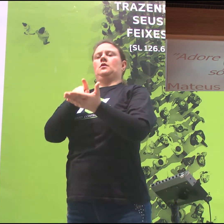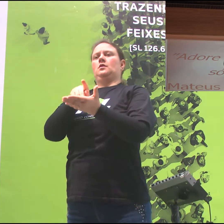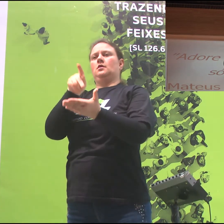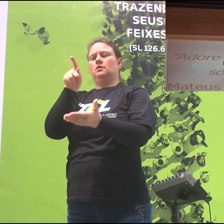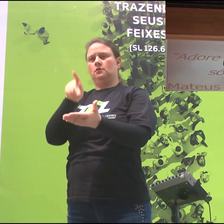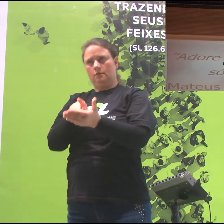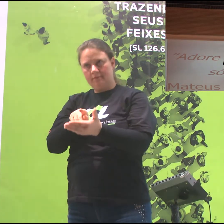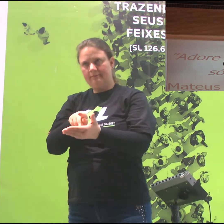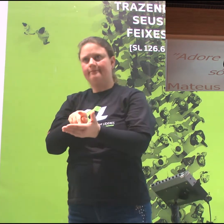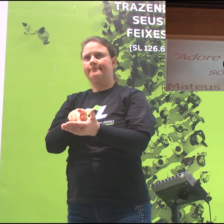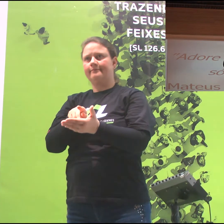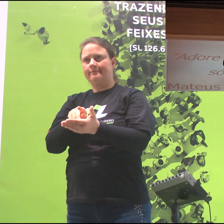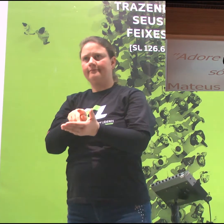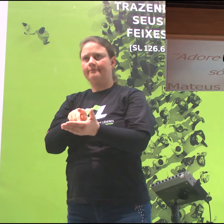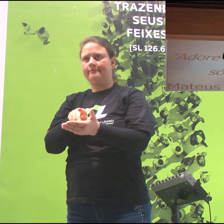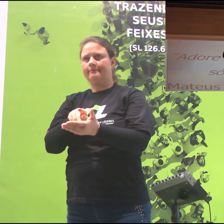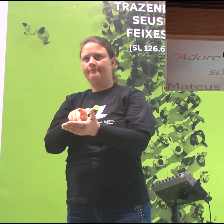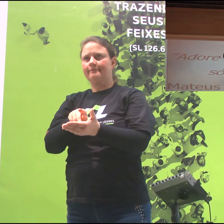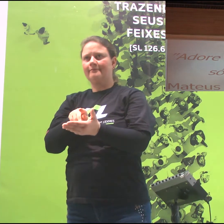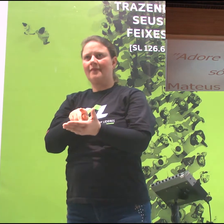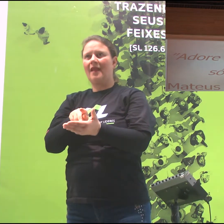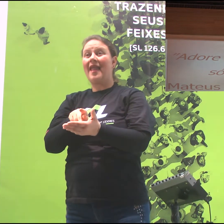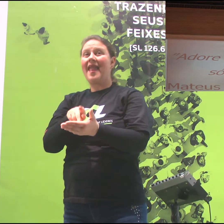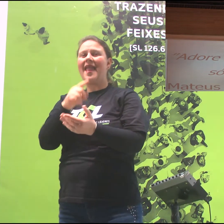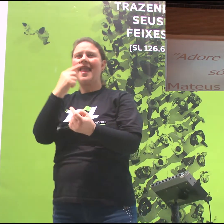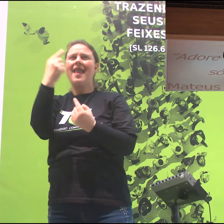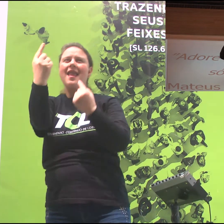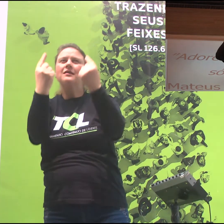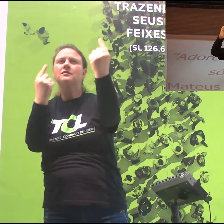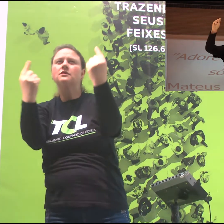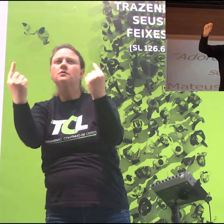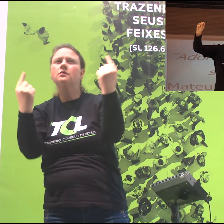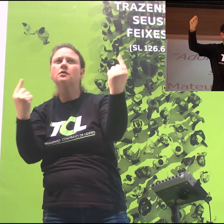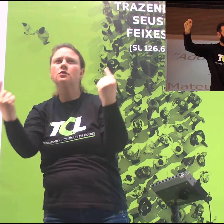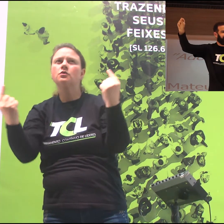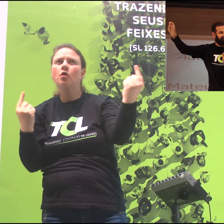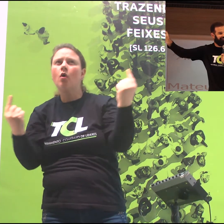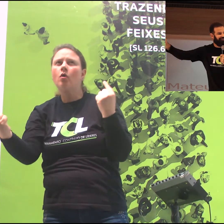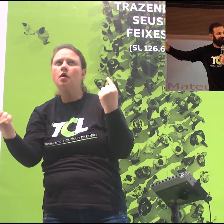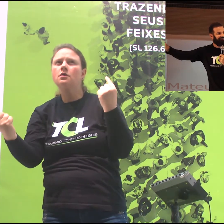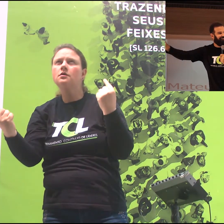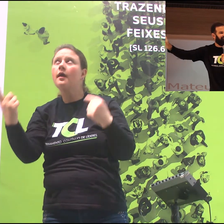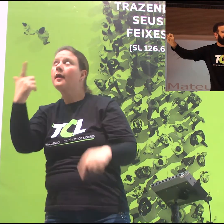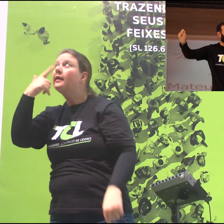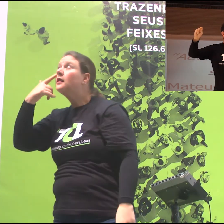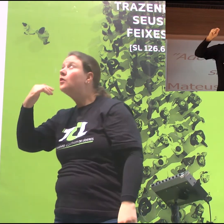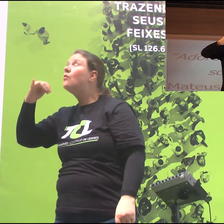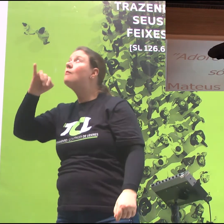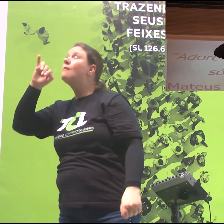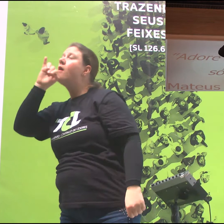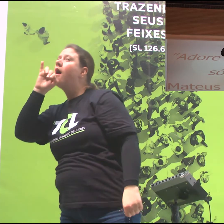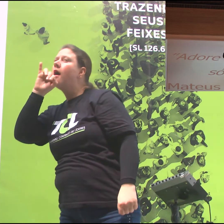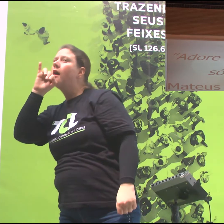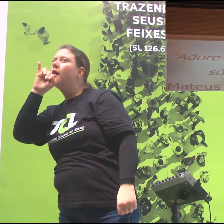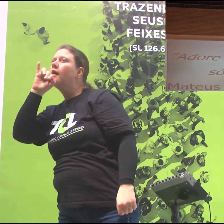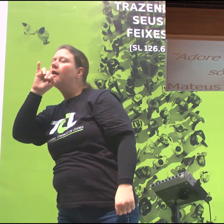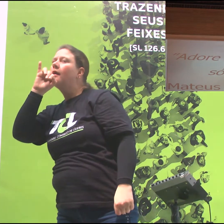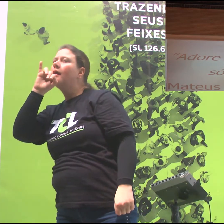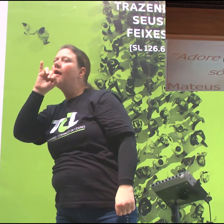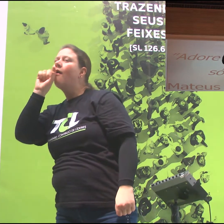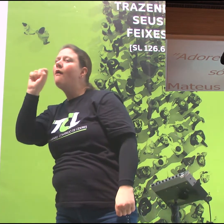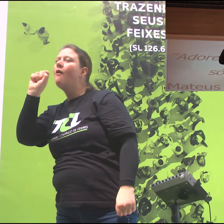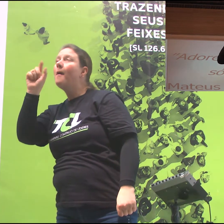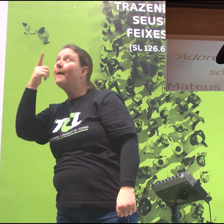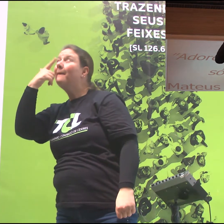verdade. E aí ele diz, são esses, os que adoram em espírito e em verdade, que são os adoradores que